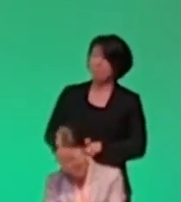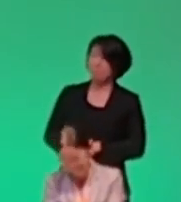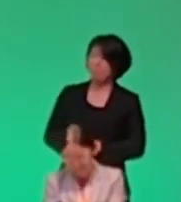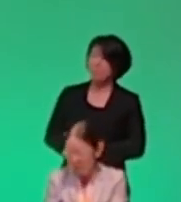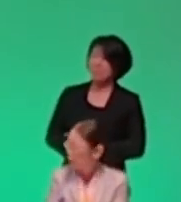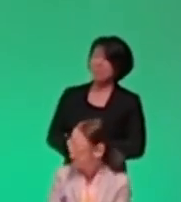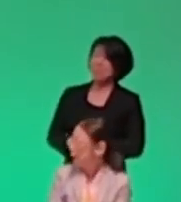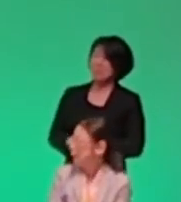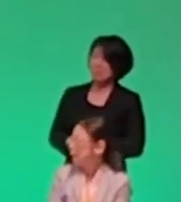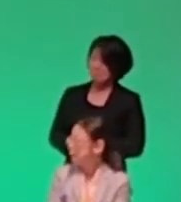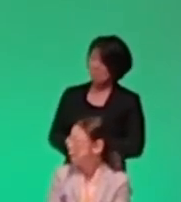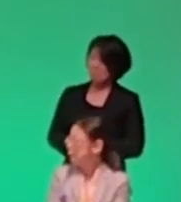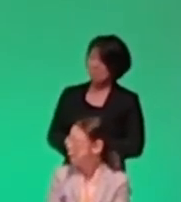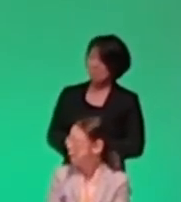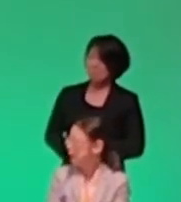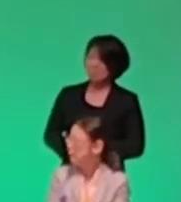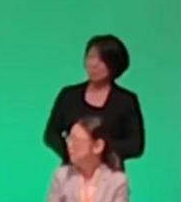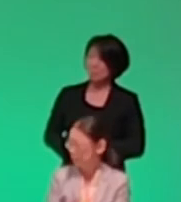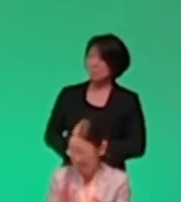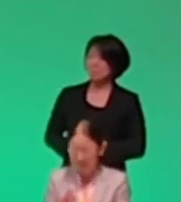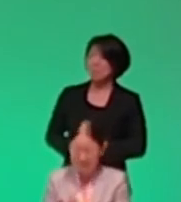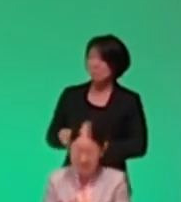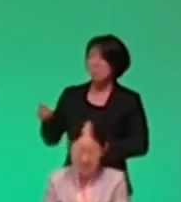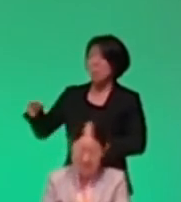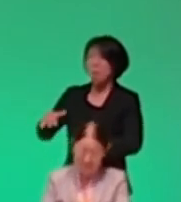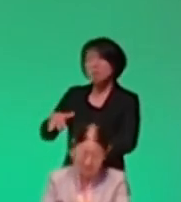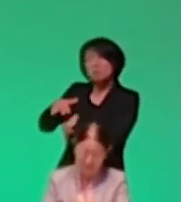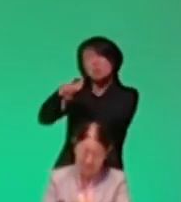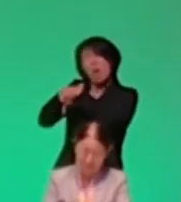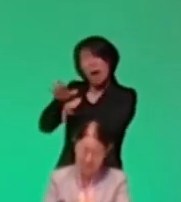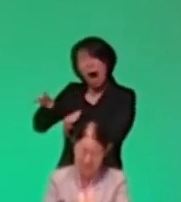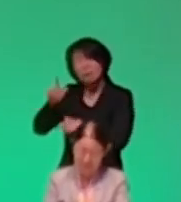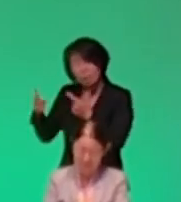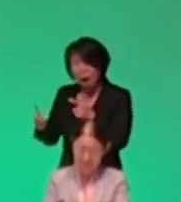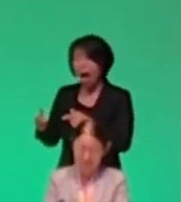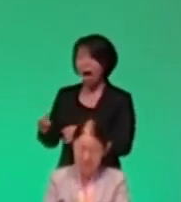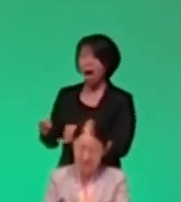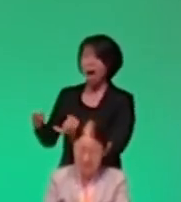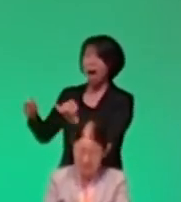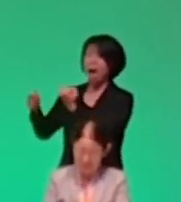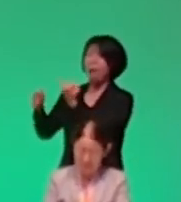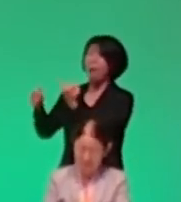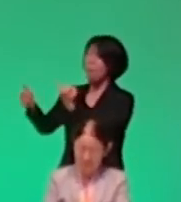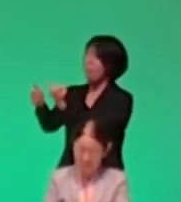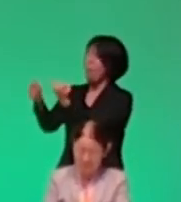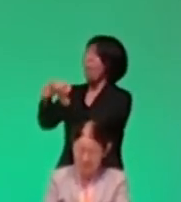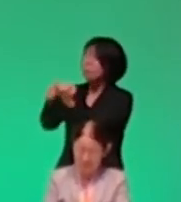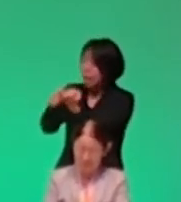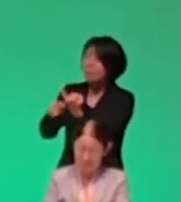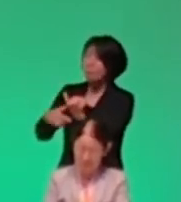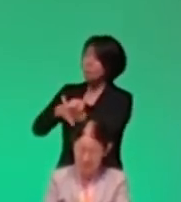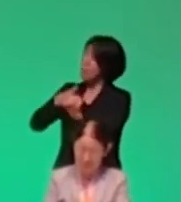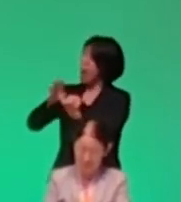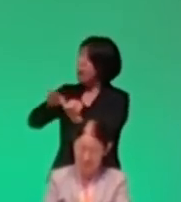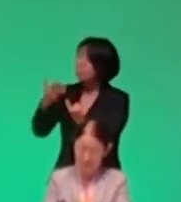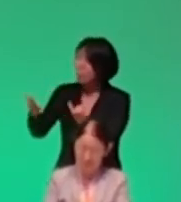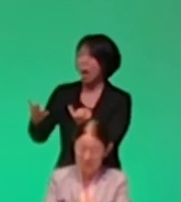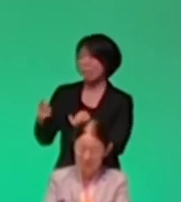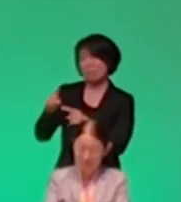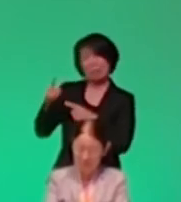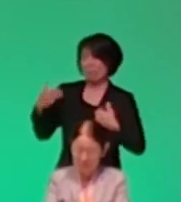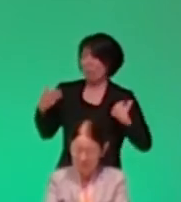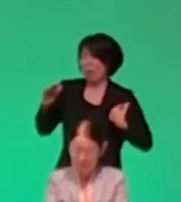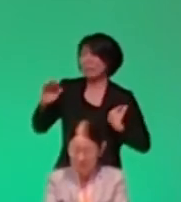なんかよっぽど鬱憤が溜まってんのか、よっぽど奥さんとうまくいってないのかわかんないけど、本当に、まあ、